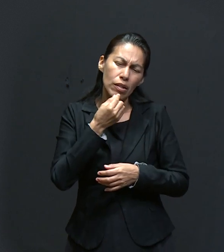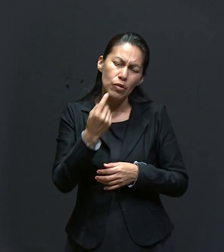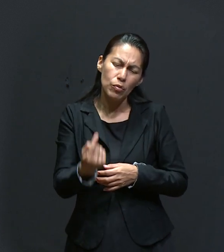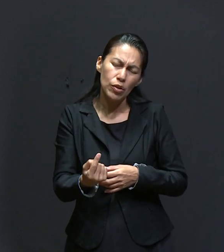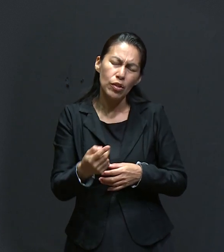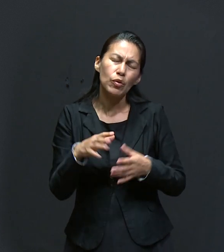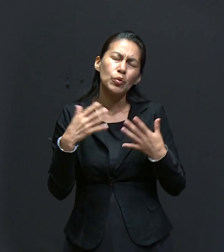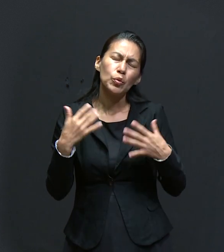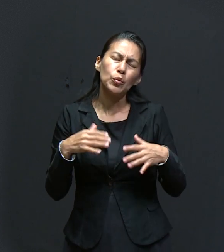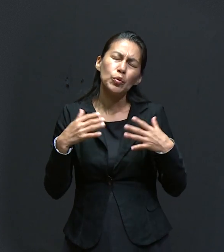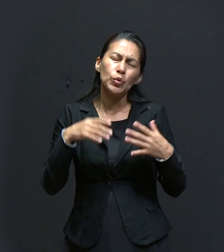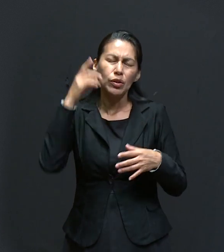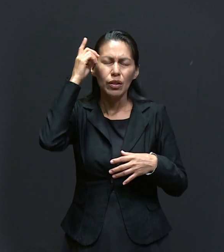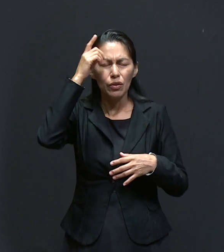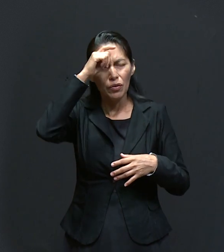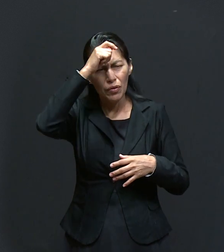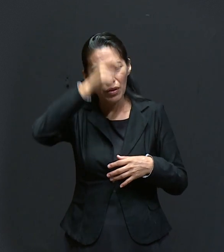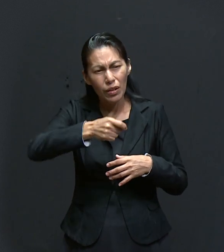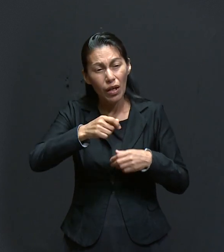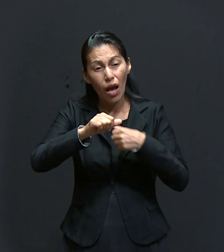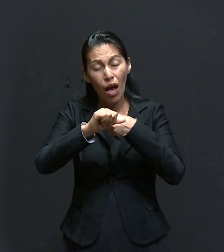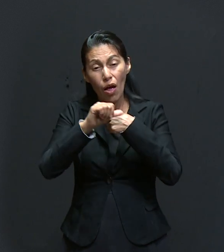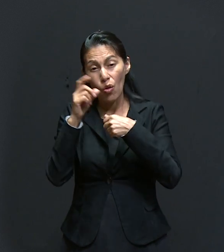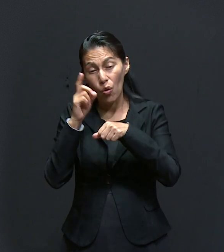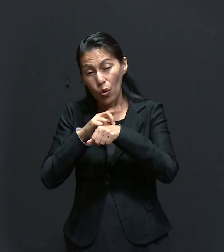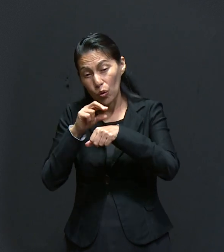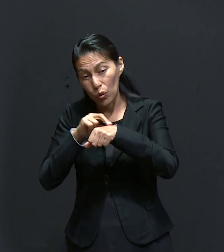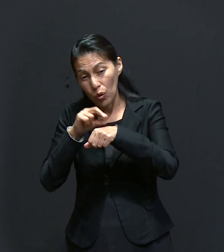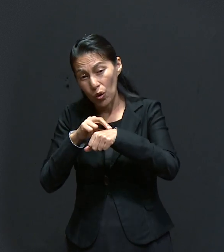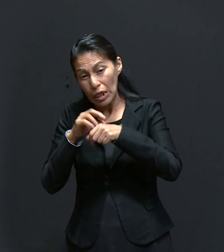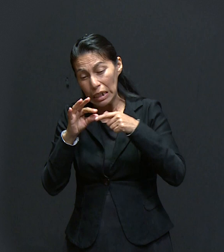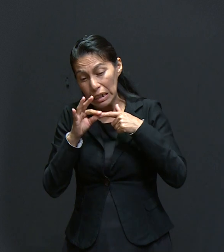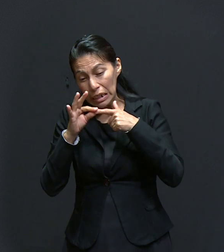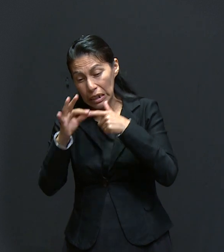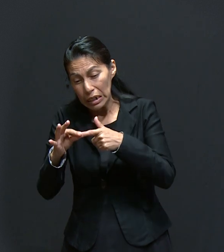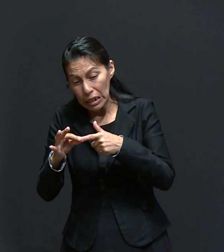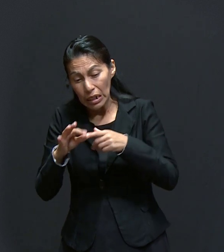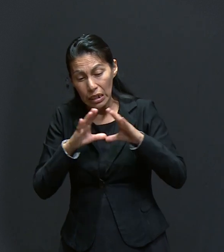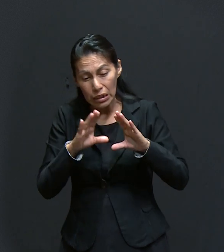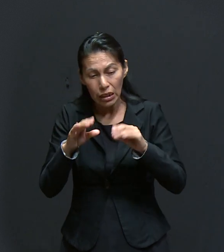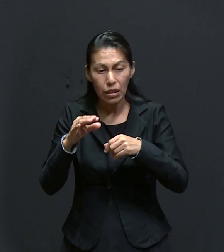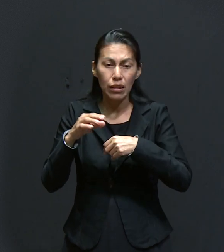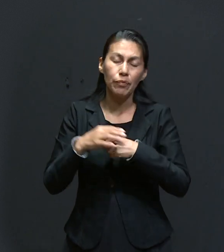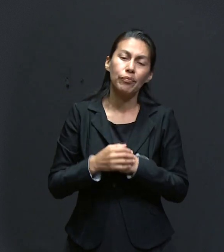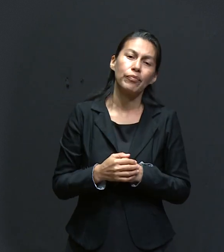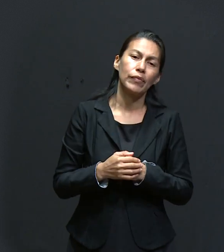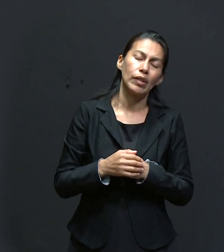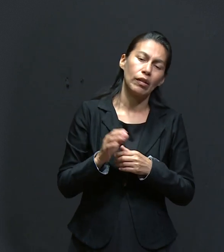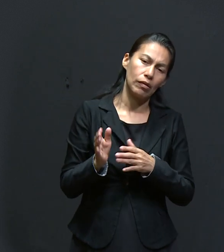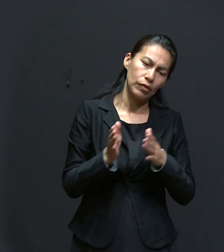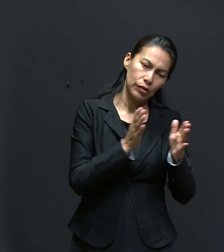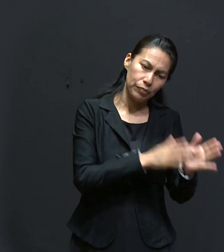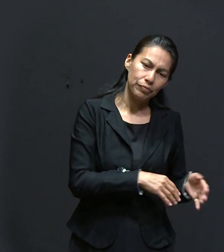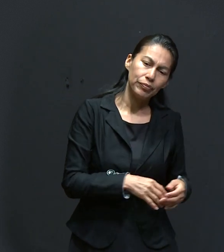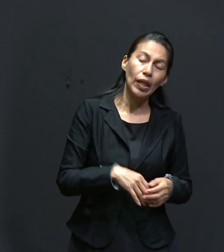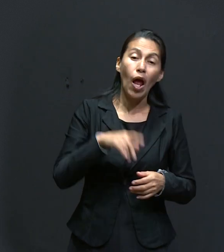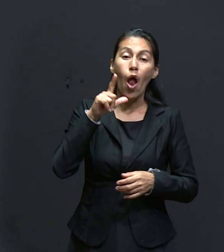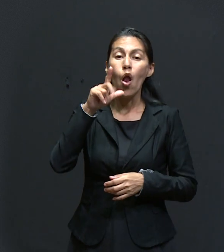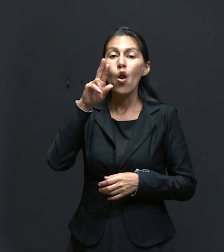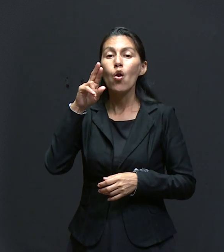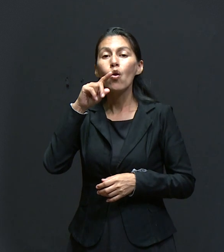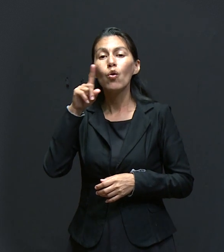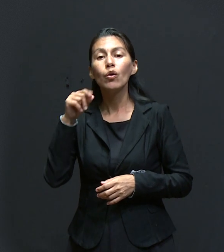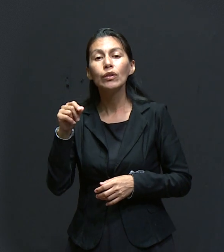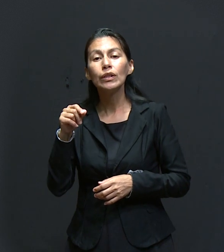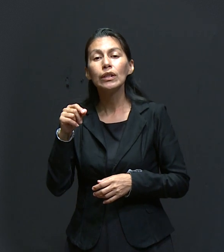pequeño que dios dirige a las manos de los médicos porque luz del carmen ya se bautizó